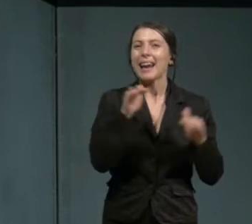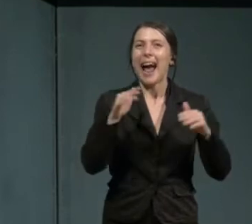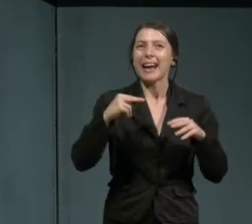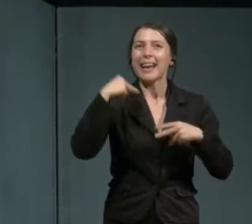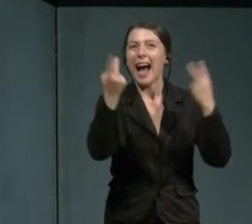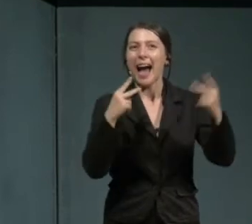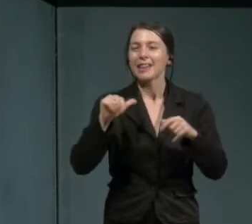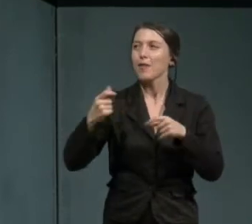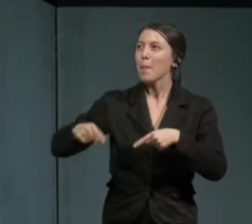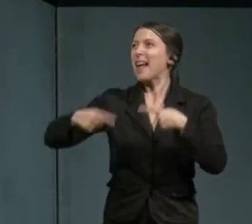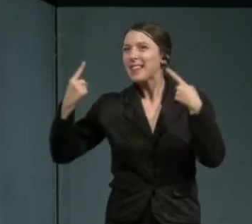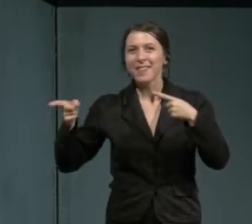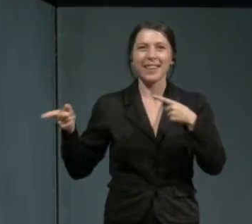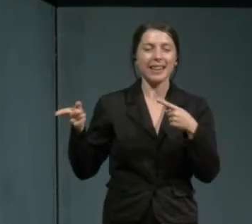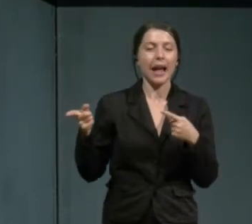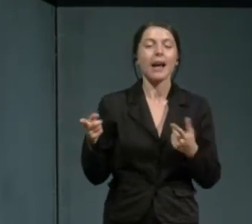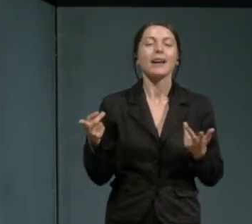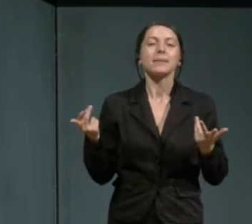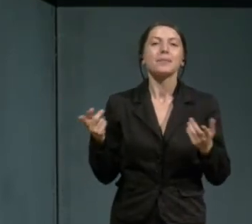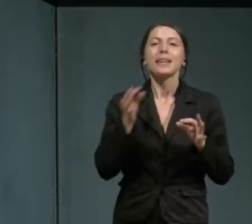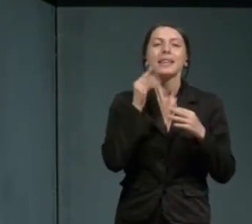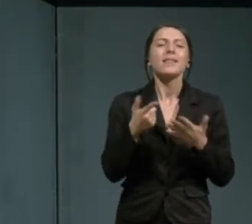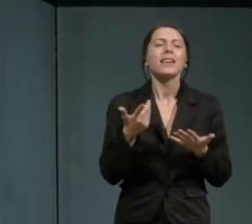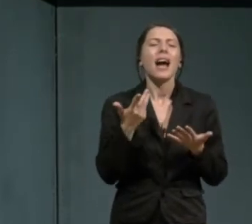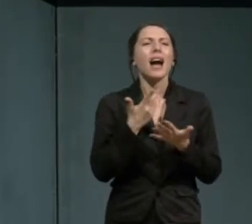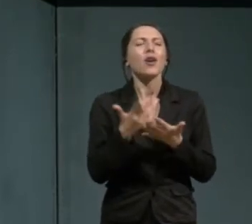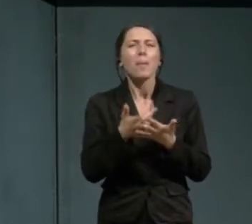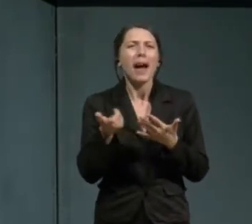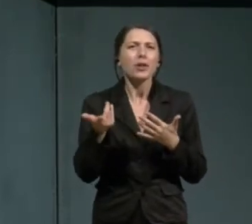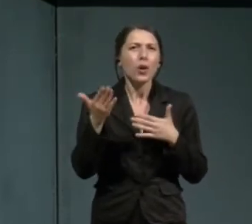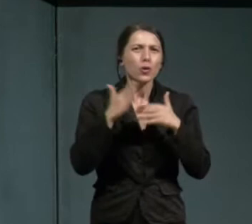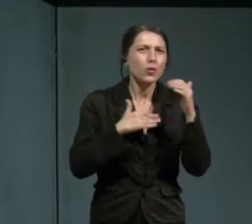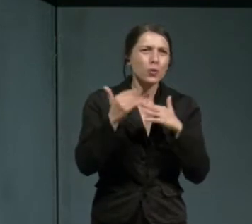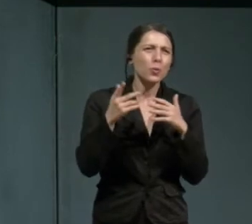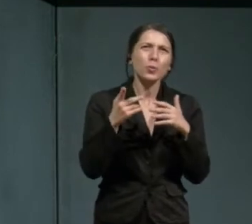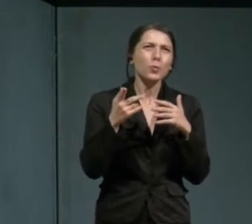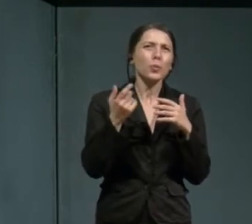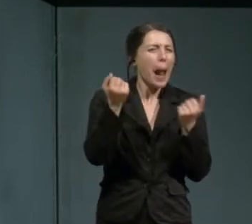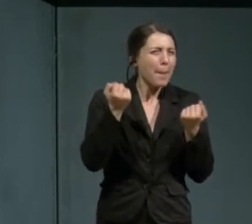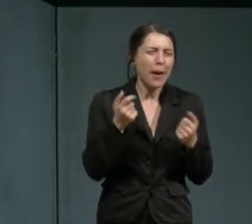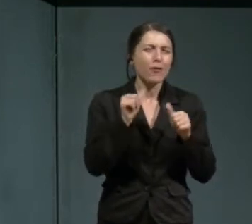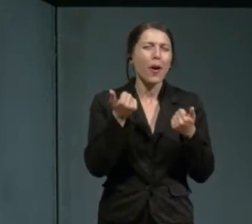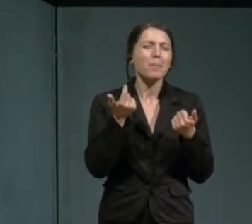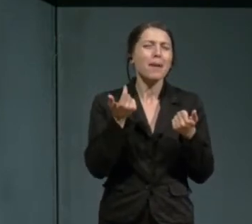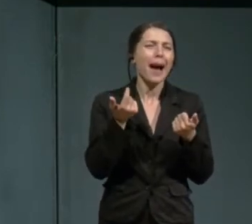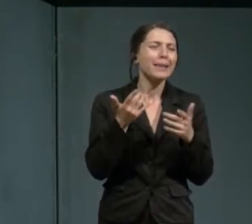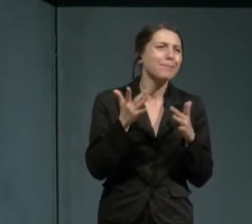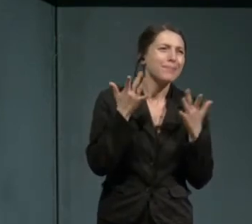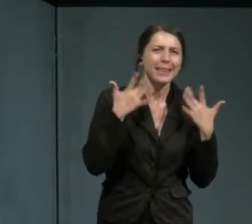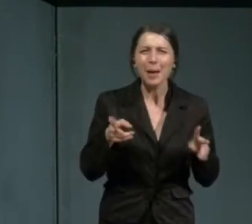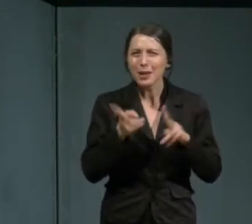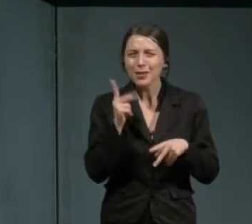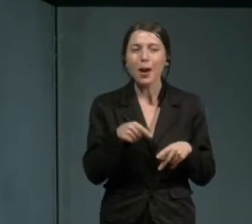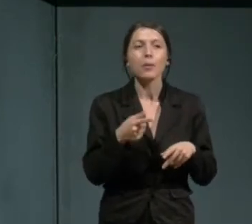all'autorità alla legge in realtà è un romanzo molto meno strutturato molto più semplice c'è questa banda di ragazzini c